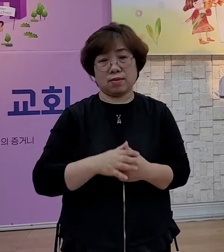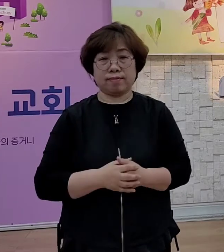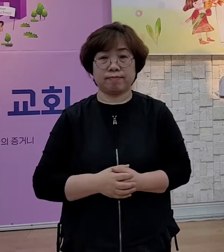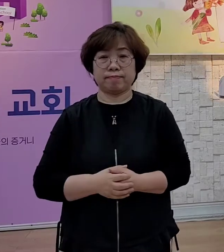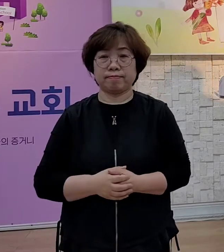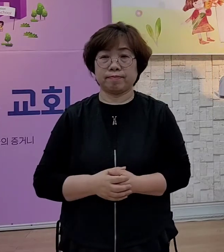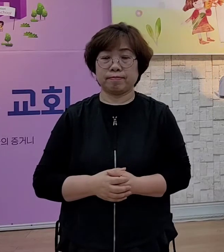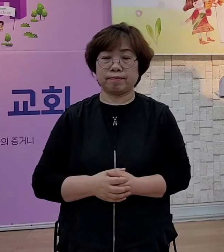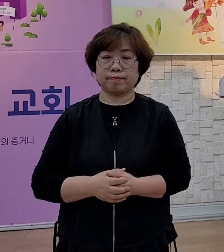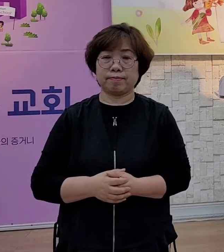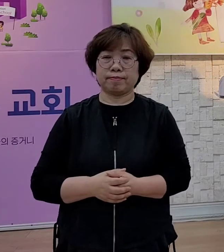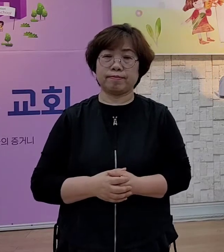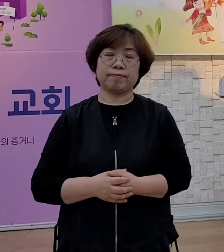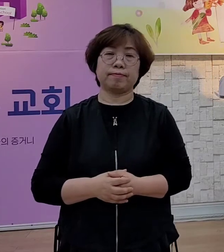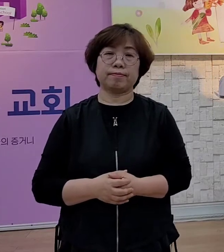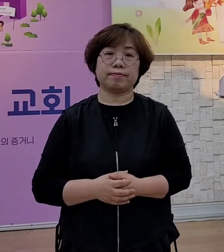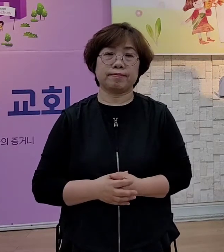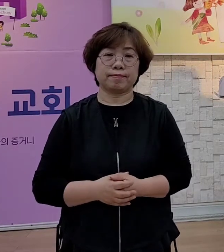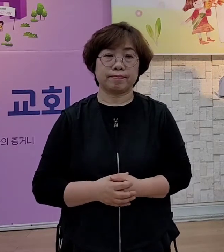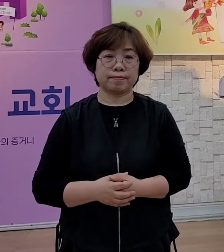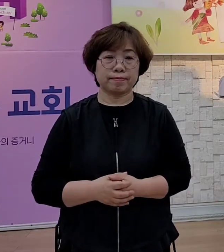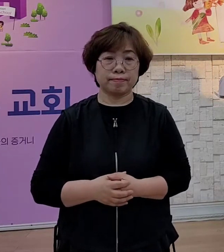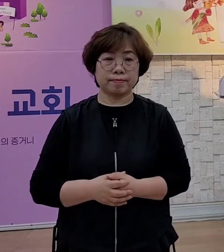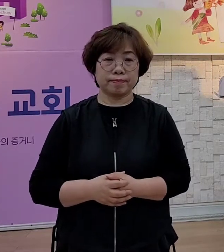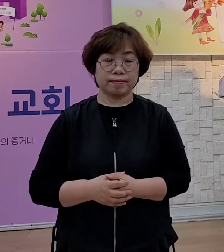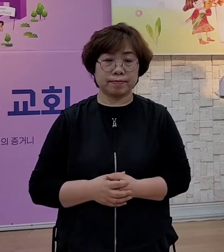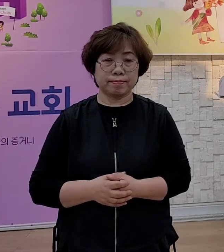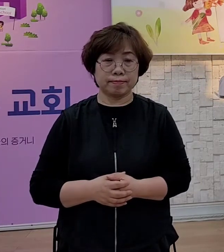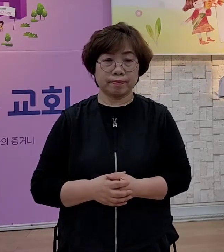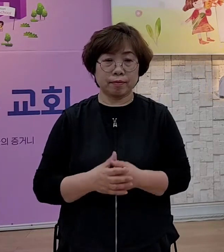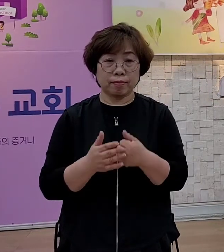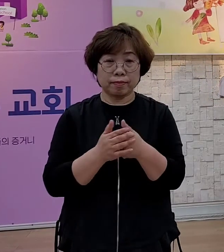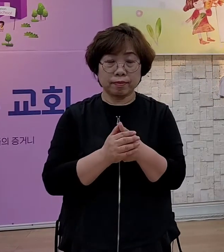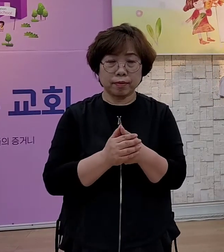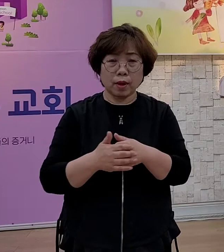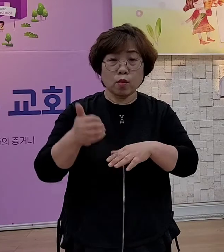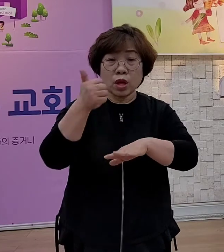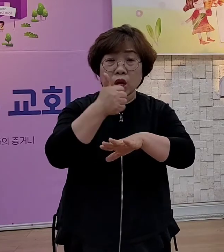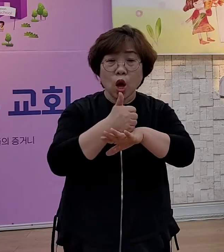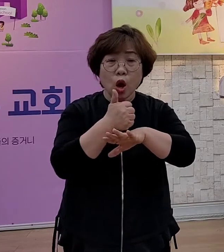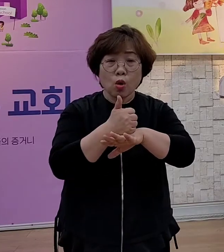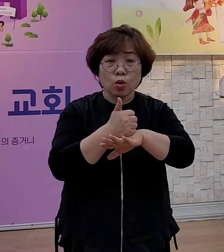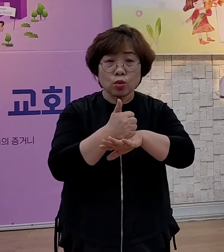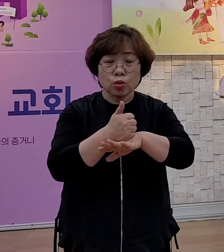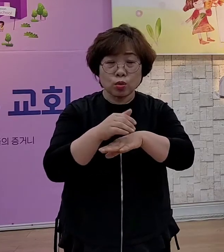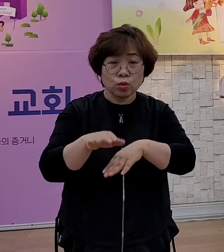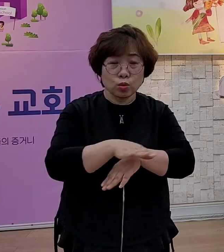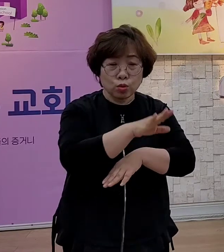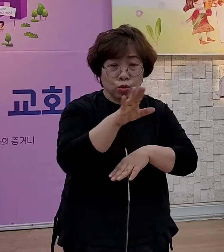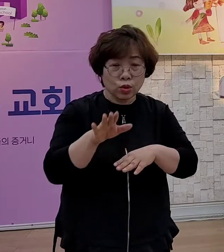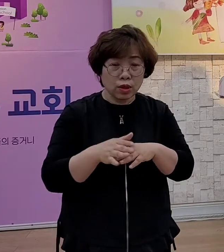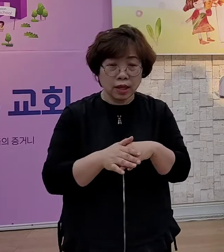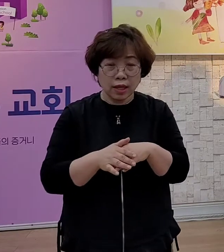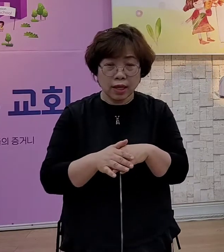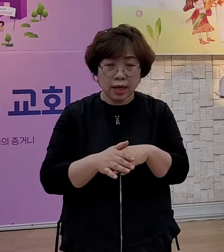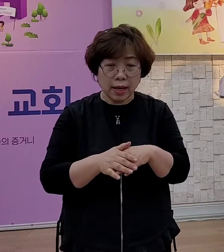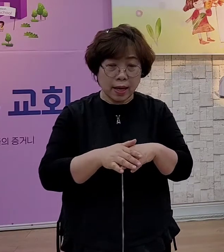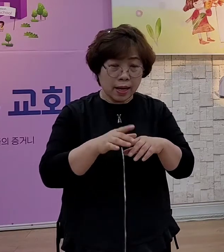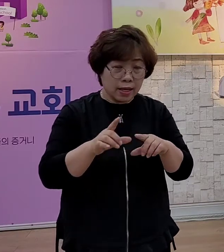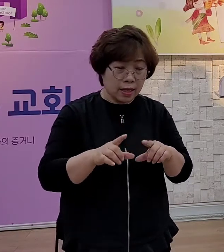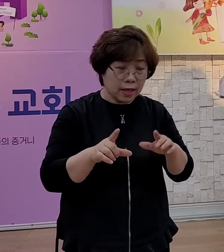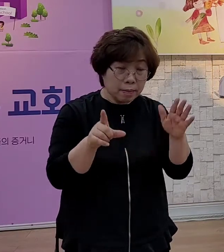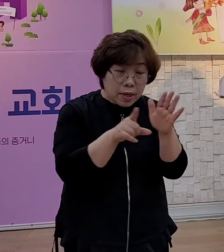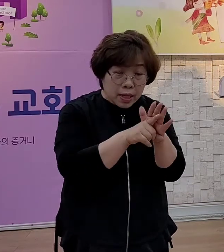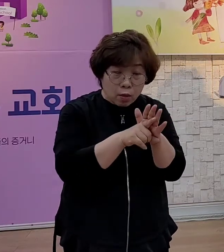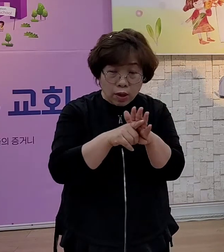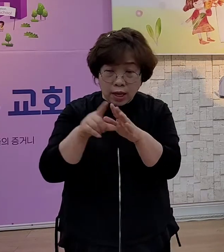얘기를 계속 매주 이제 우리에게 들려줄 것입니다. 그래서 결국은 그렇게 되면 우리의 삶이 점점 변화될 것이다,